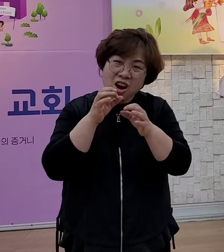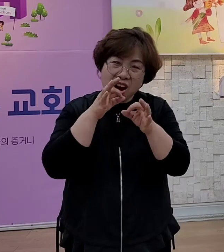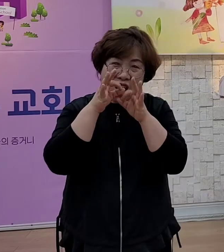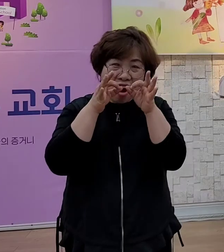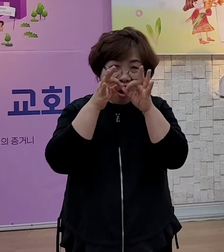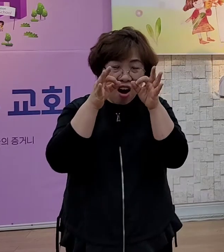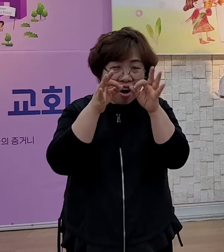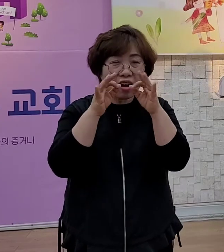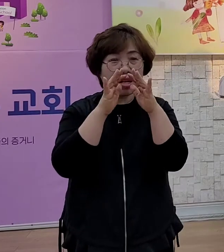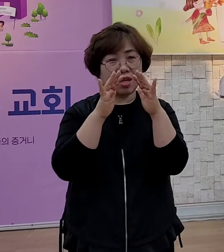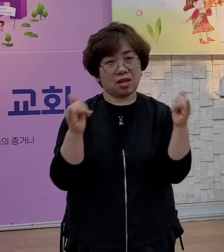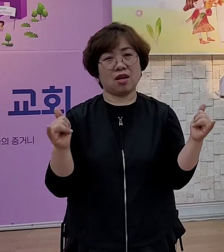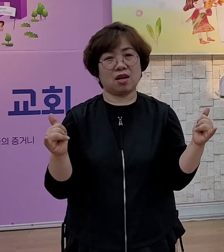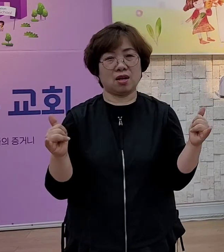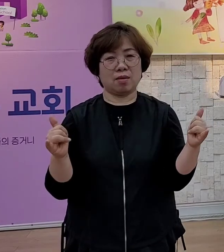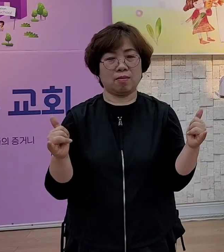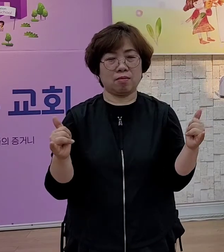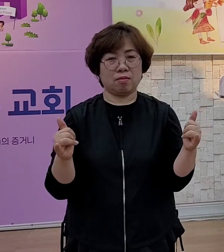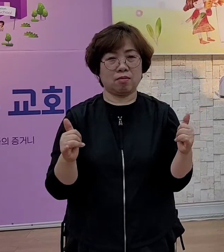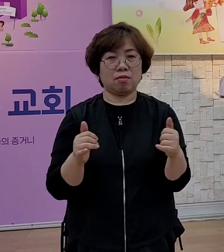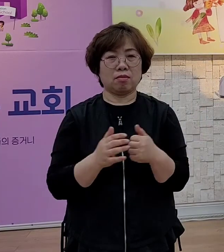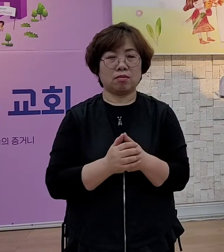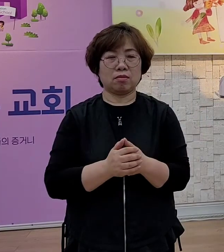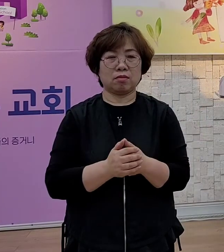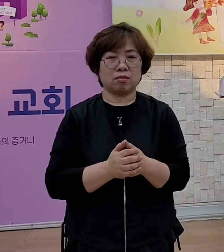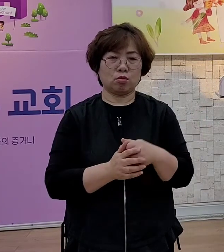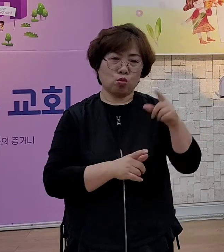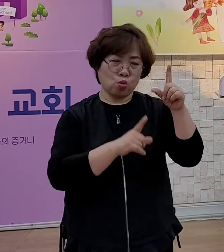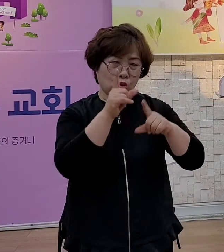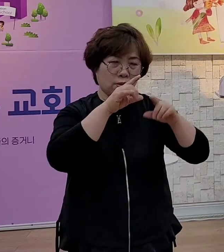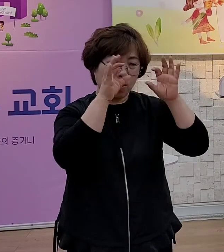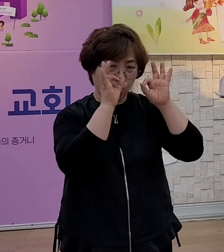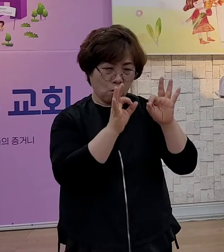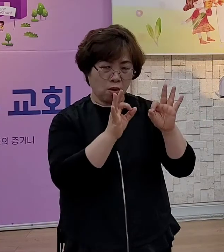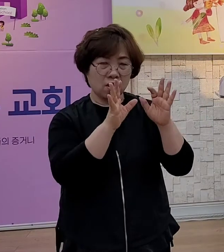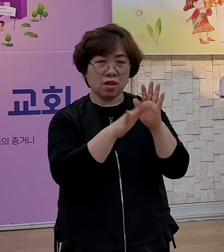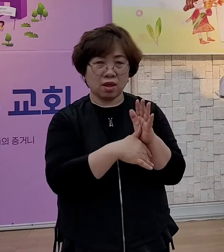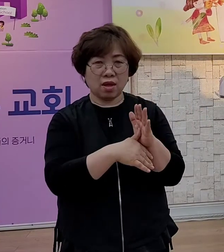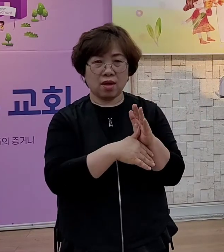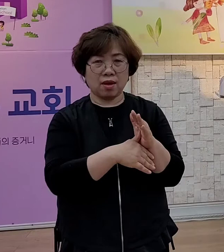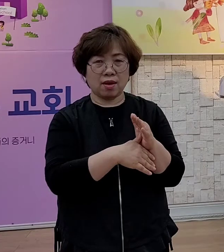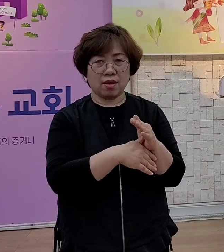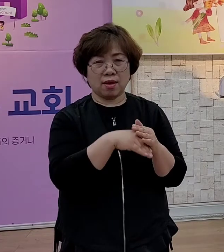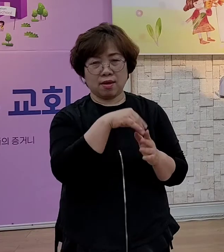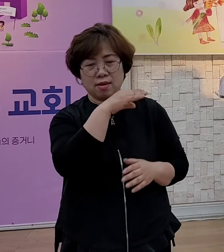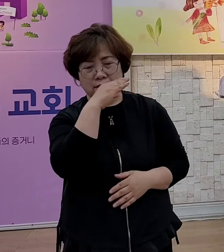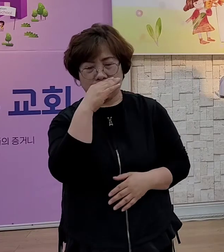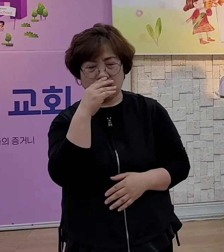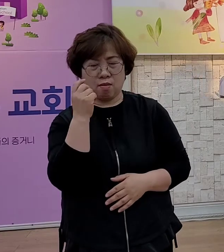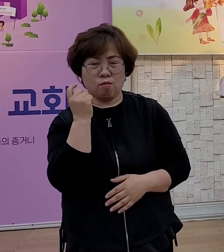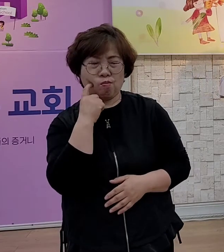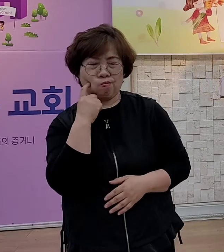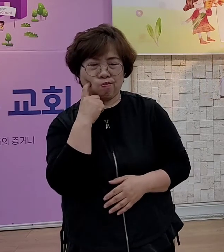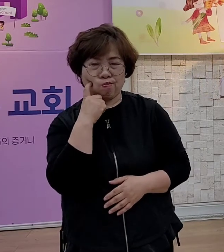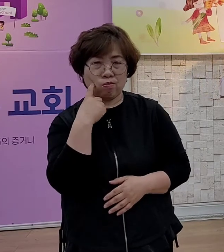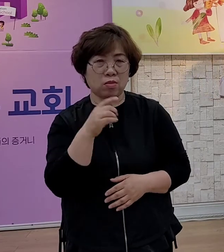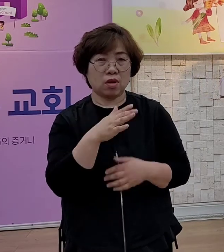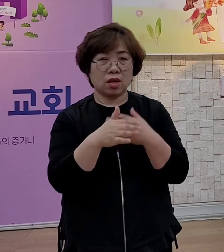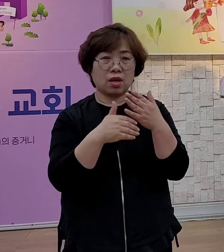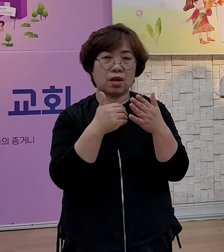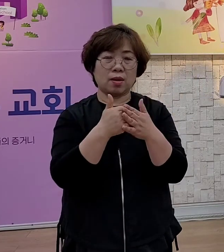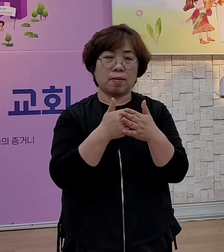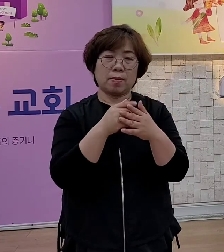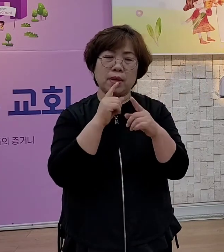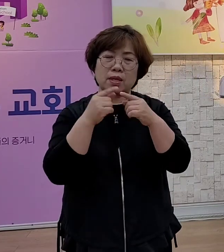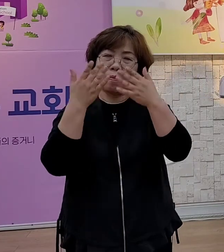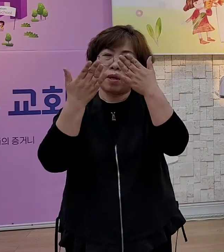내뱉는 이 모든 그 사람의 모습을 보면 그 경건이 가짜고 하나님의 말씀을 받지